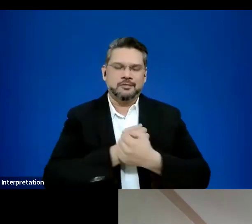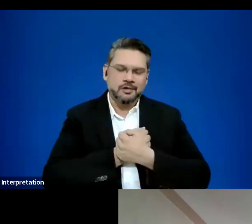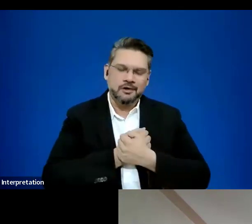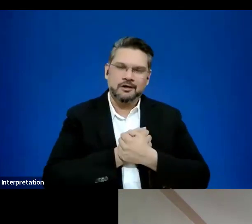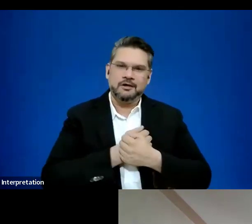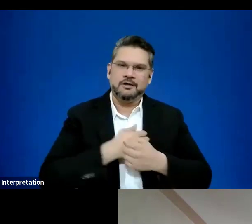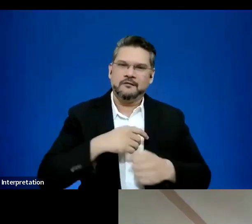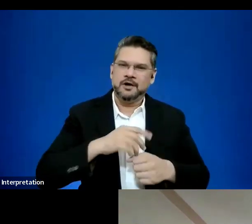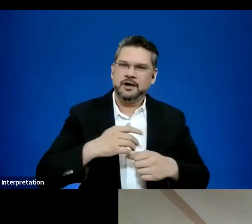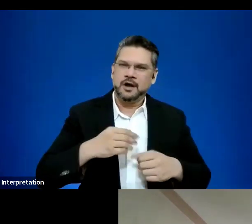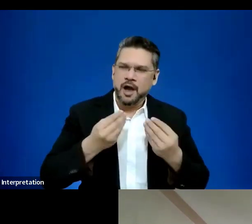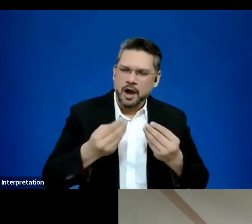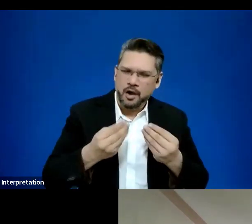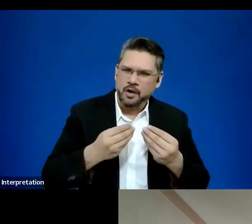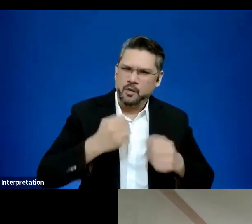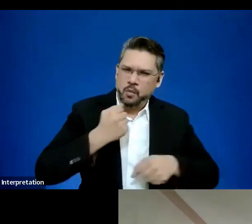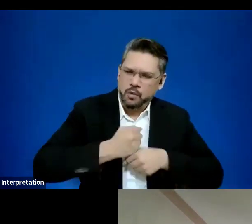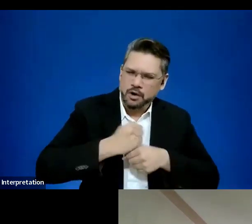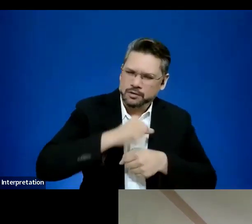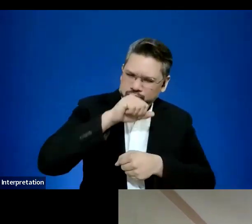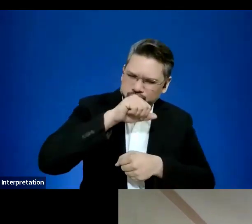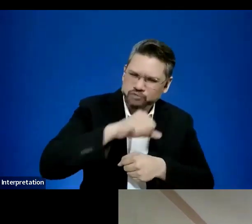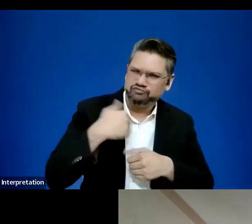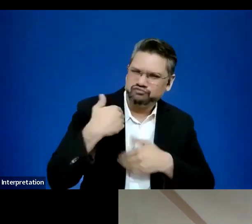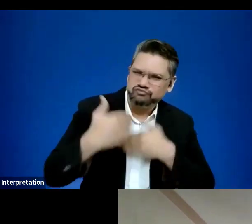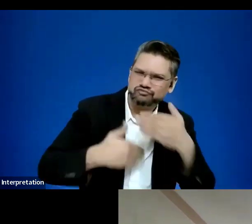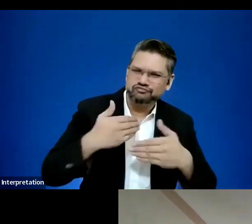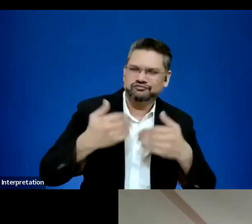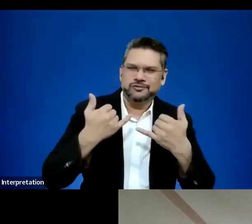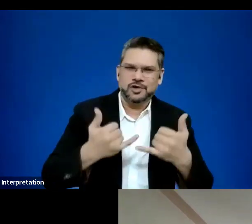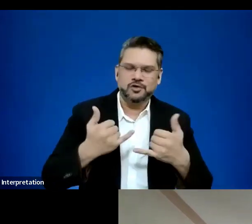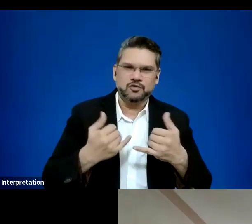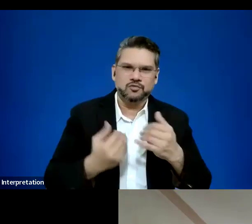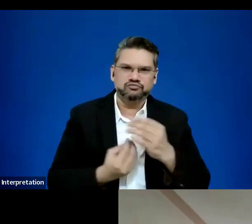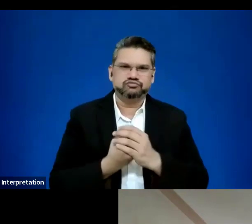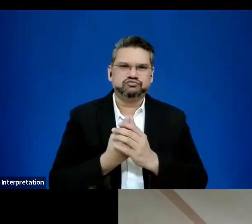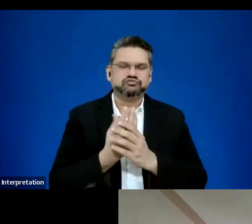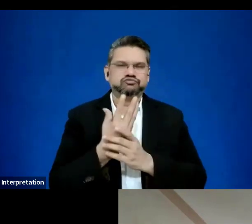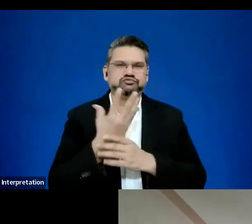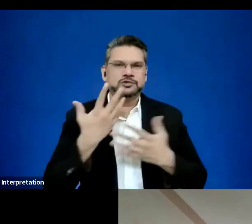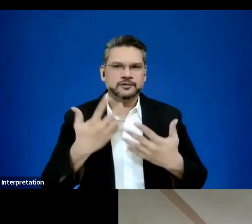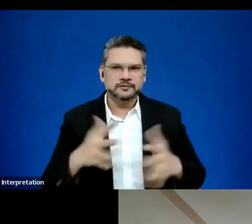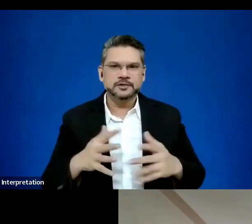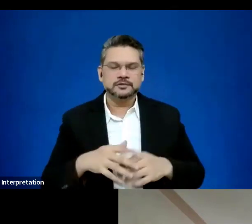创建了这个全球的这个社区，学术社区。